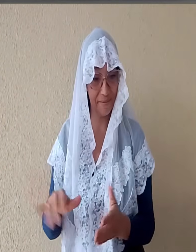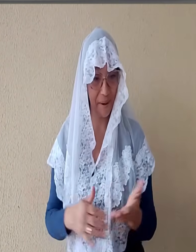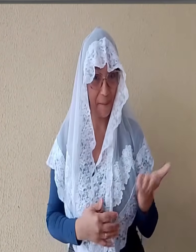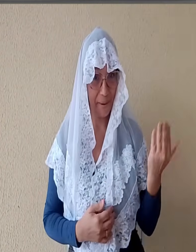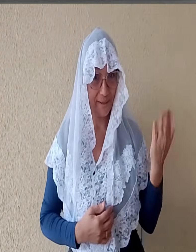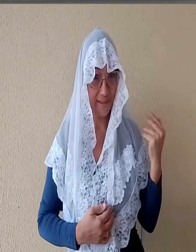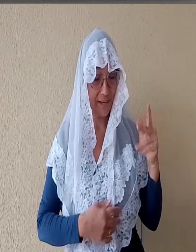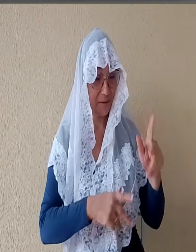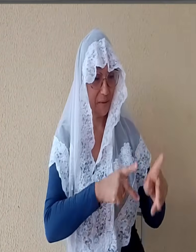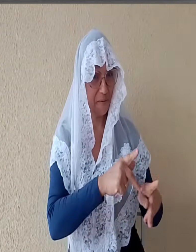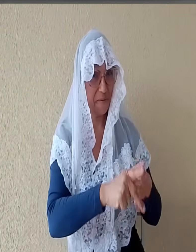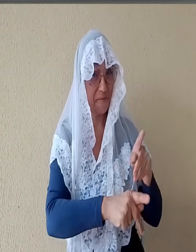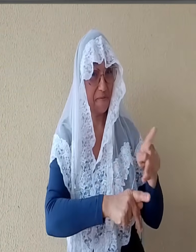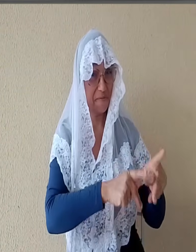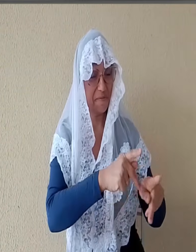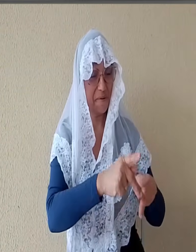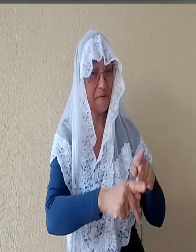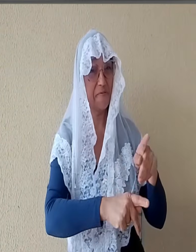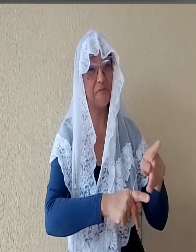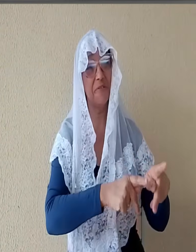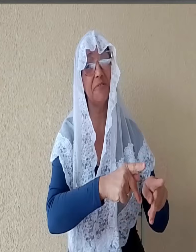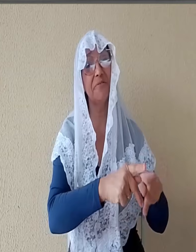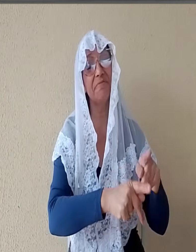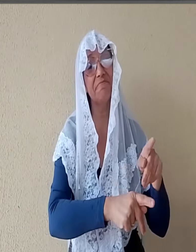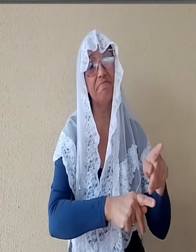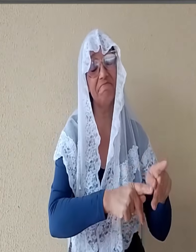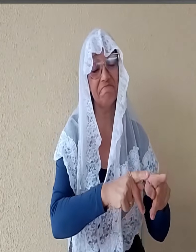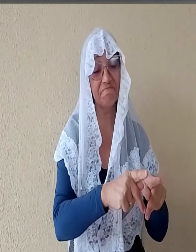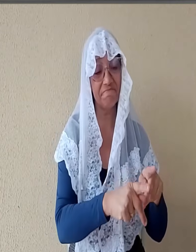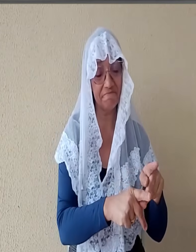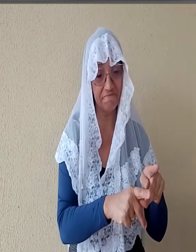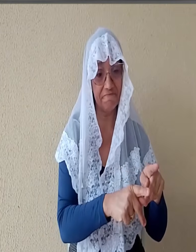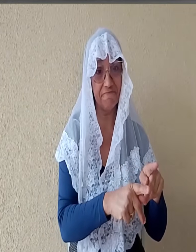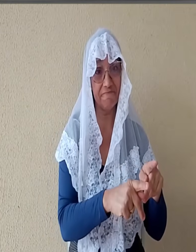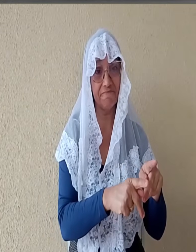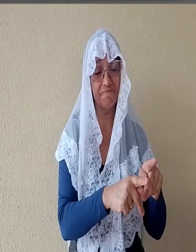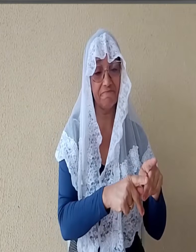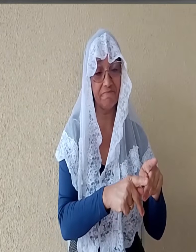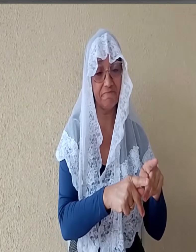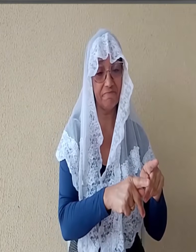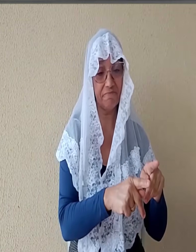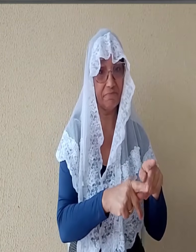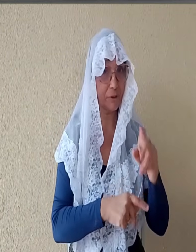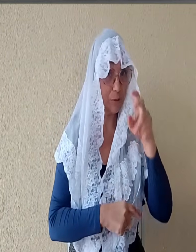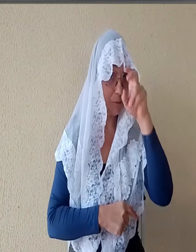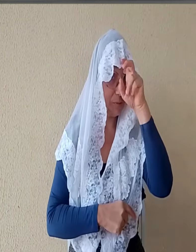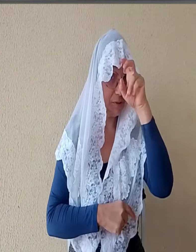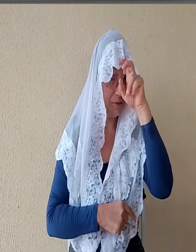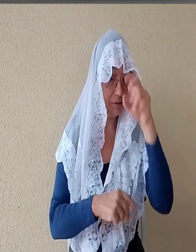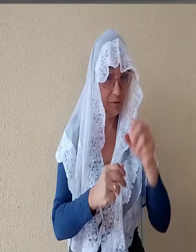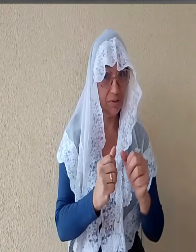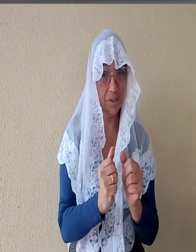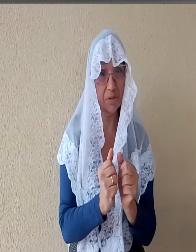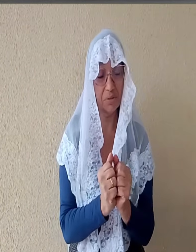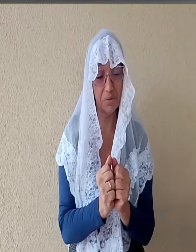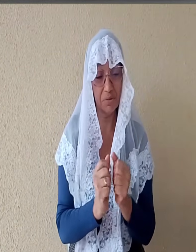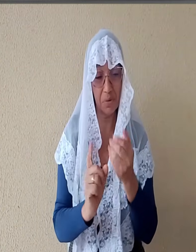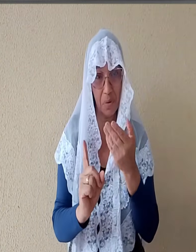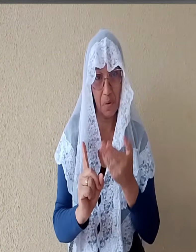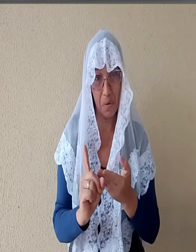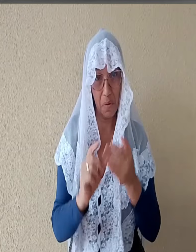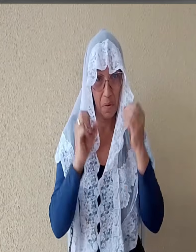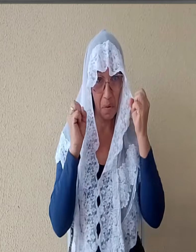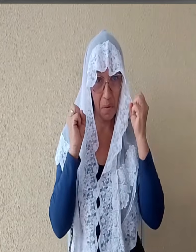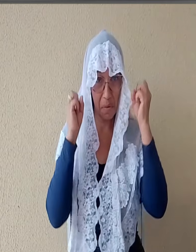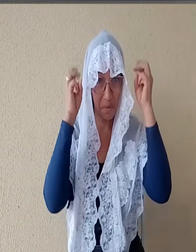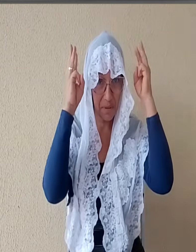Olha o que aconteceu. Tive uma visão. O Senhor me mostrou que é para colocar todo mundo igual. Somos todo mundo igual, irmão. Mas